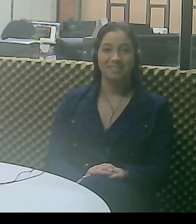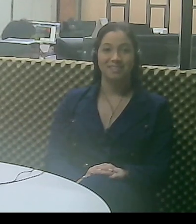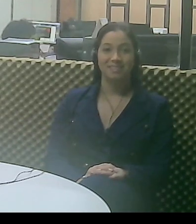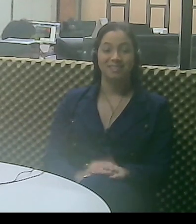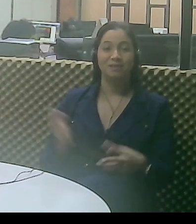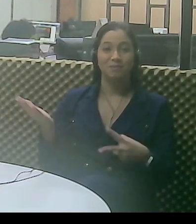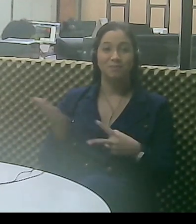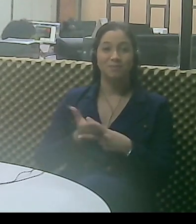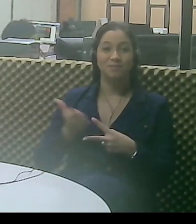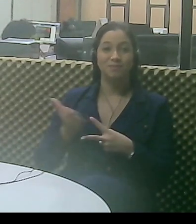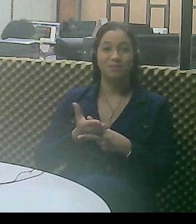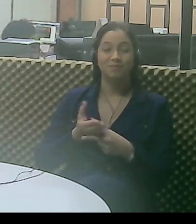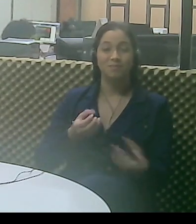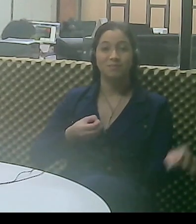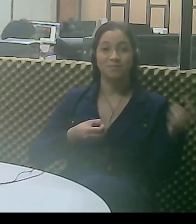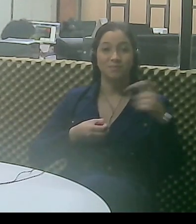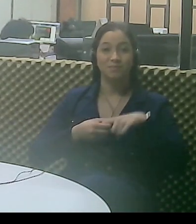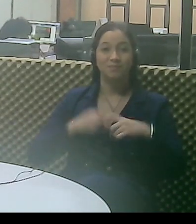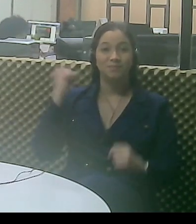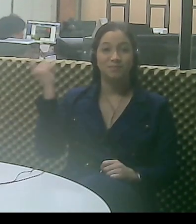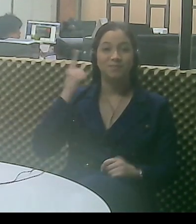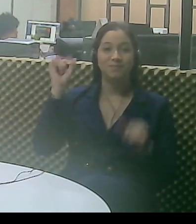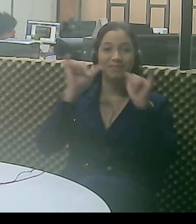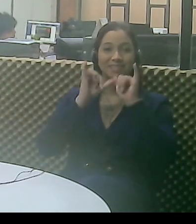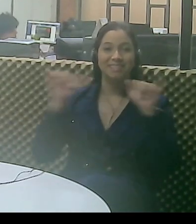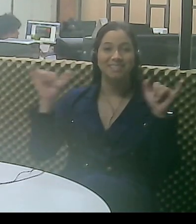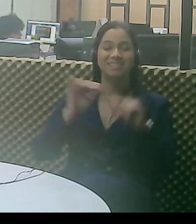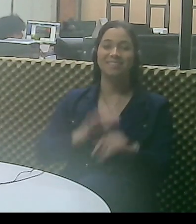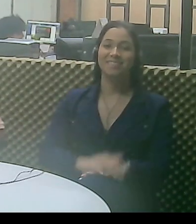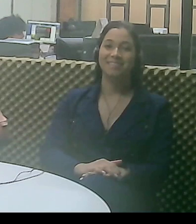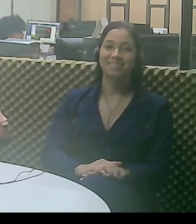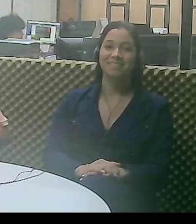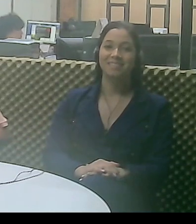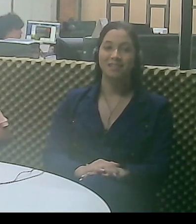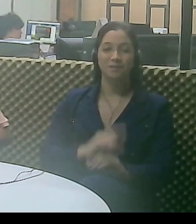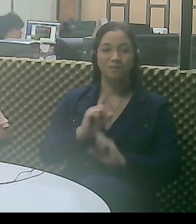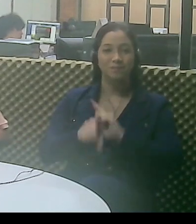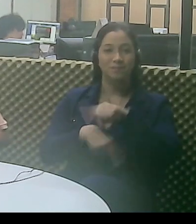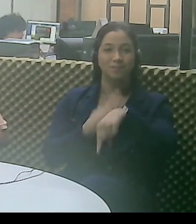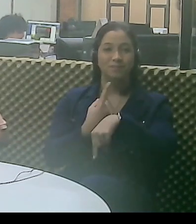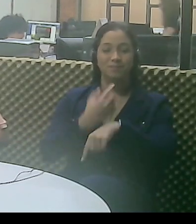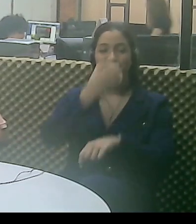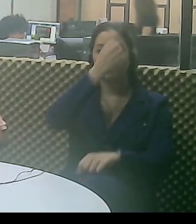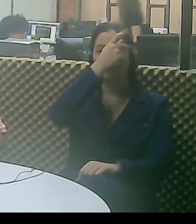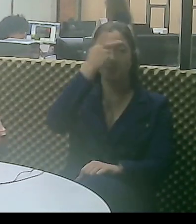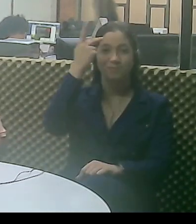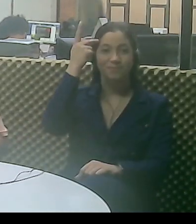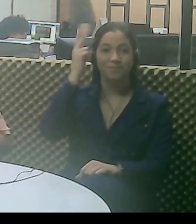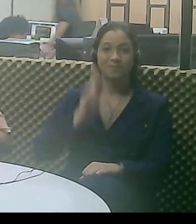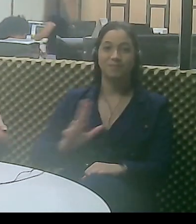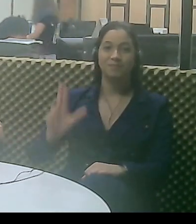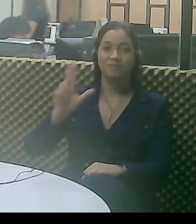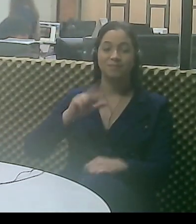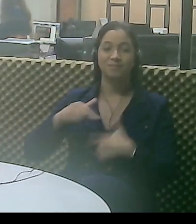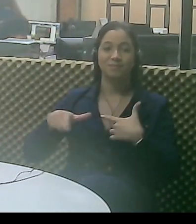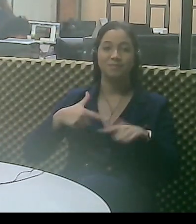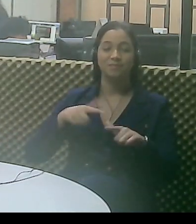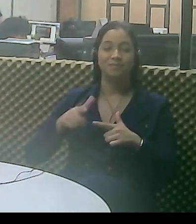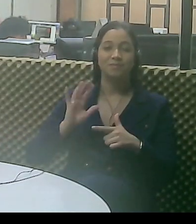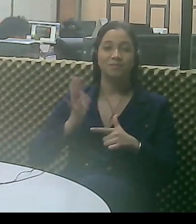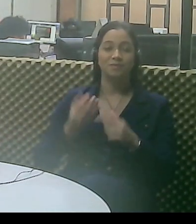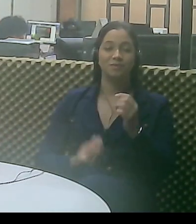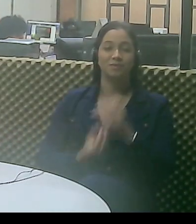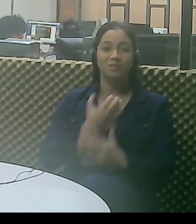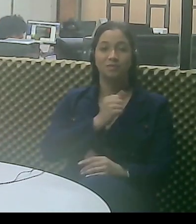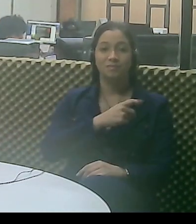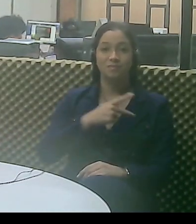Vamos agora a um breve intervalo. Na volta tem giro de notícias. Inovar é com a Prefeitura de Uberlândia. Ela